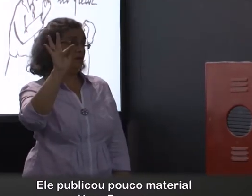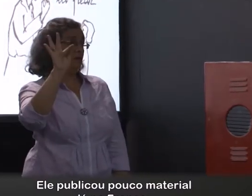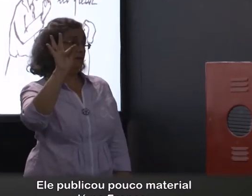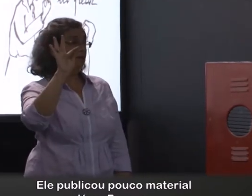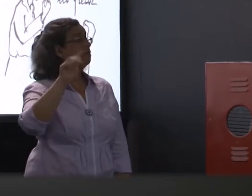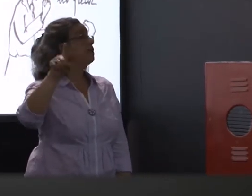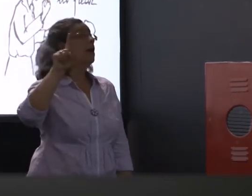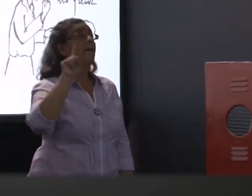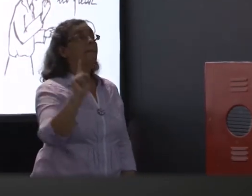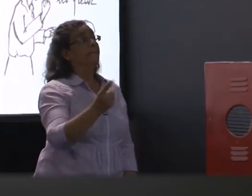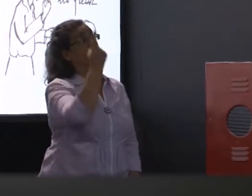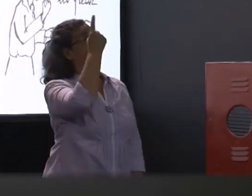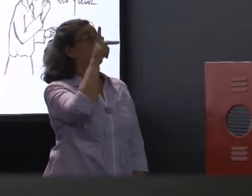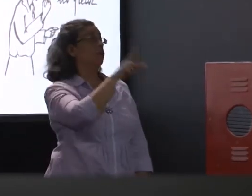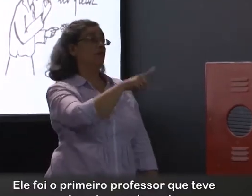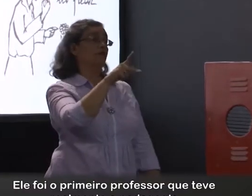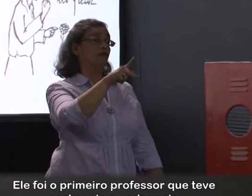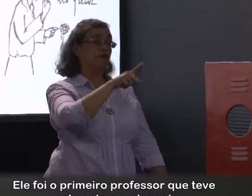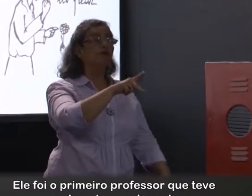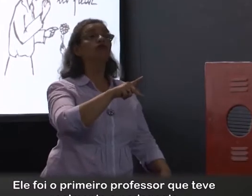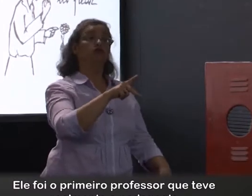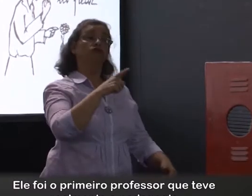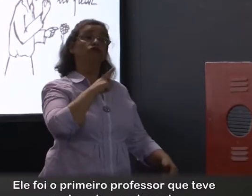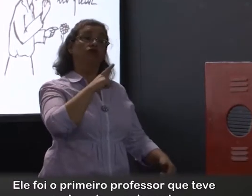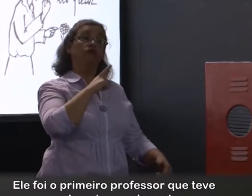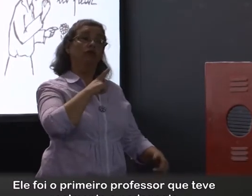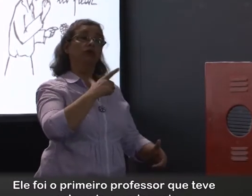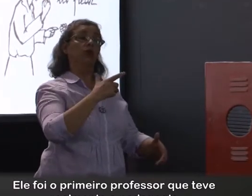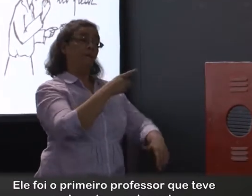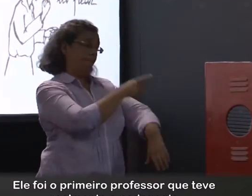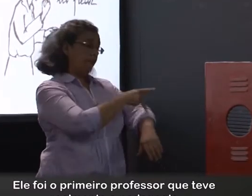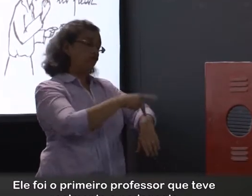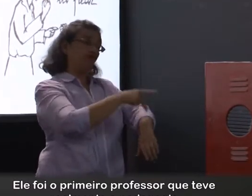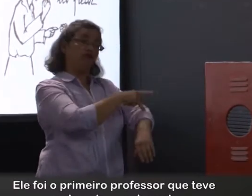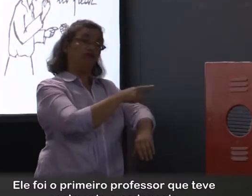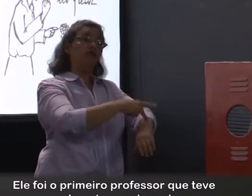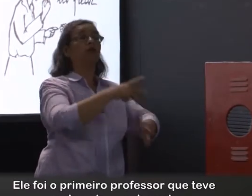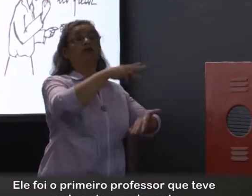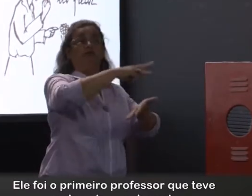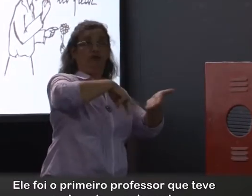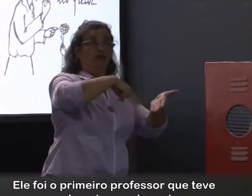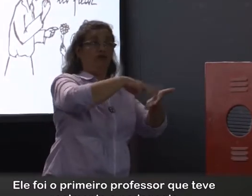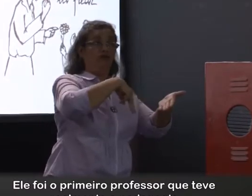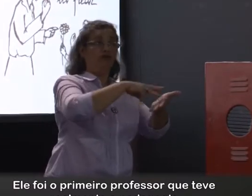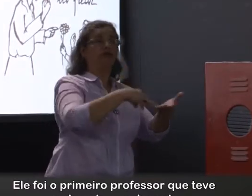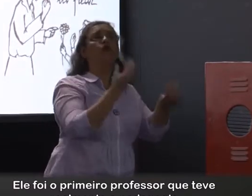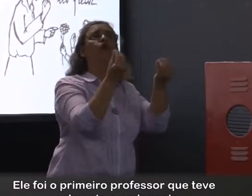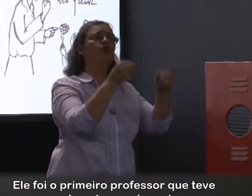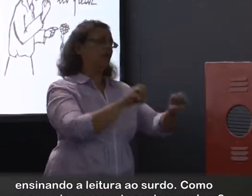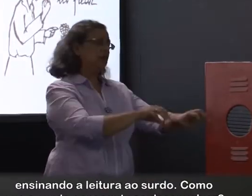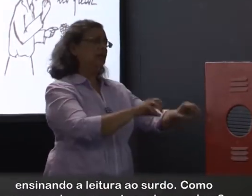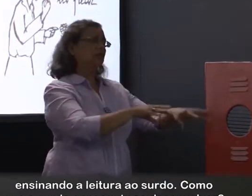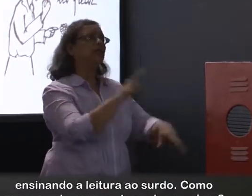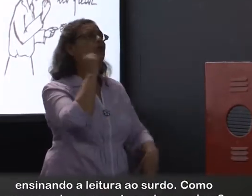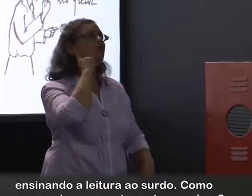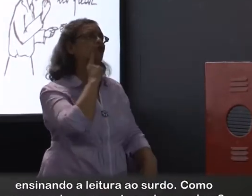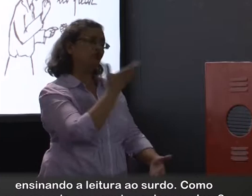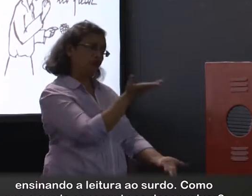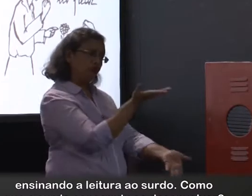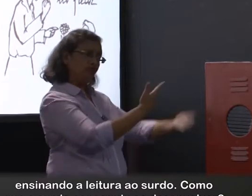França. E ele foi o primeiro professor, né, que teve realmente a pedagogia, né, ensinando a leitura